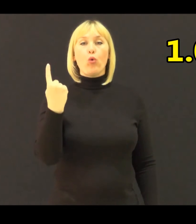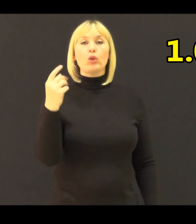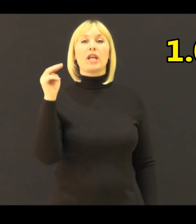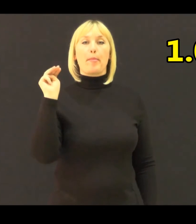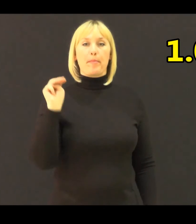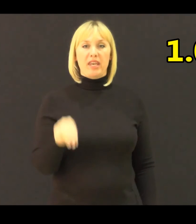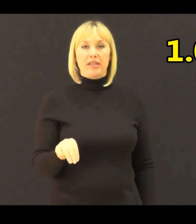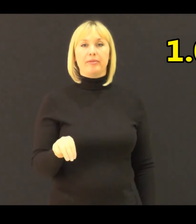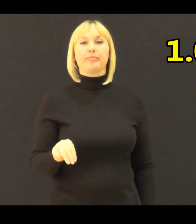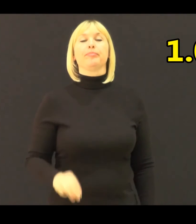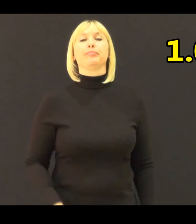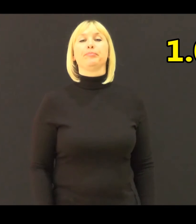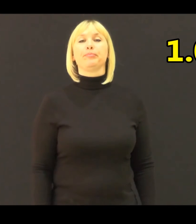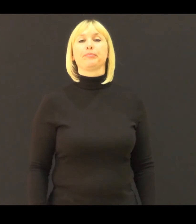Una mie.